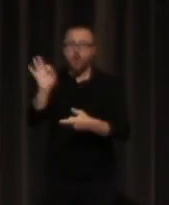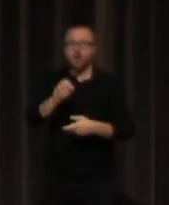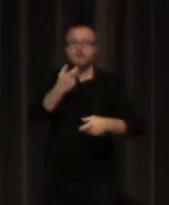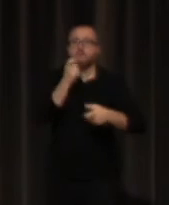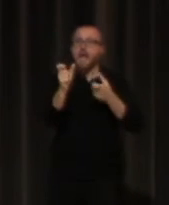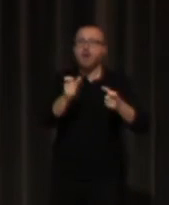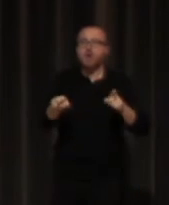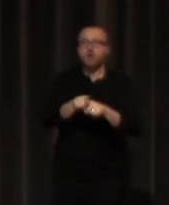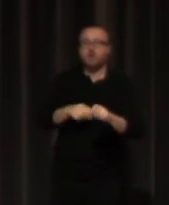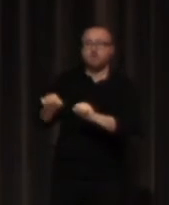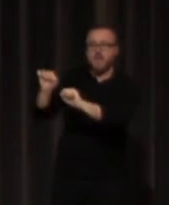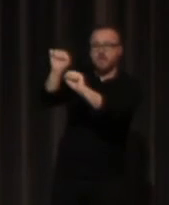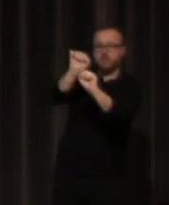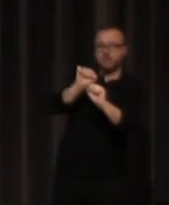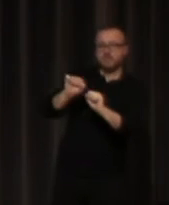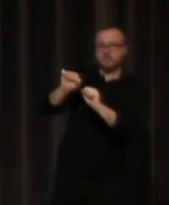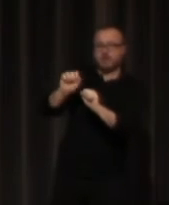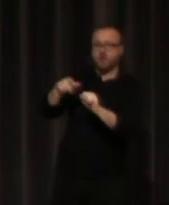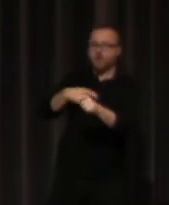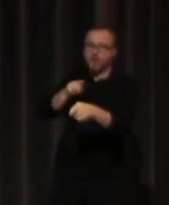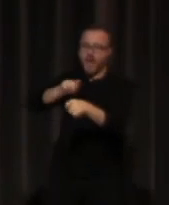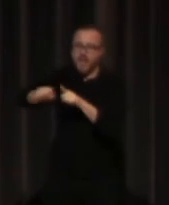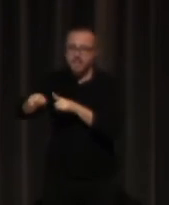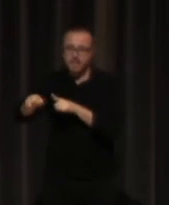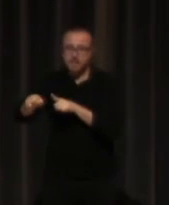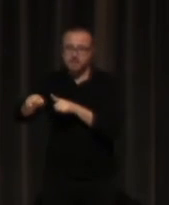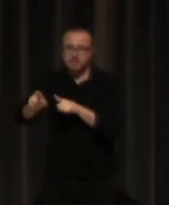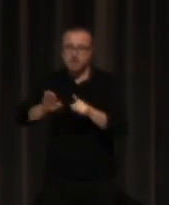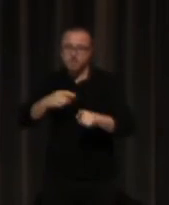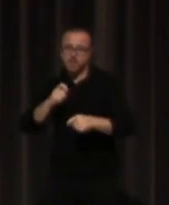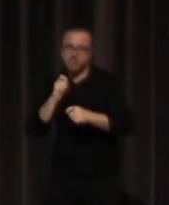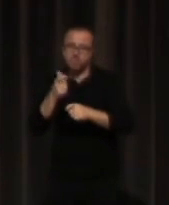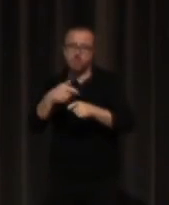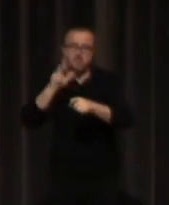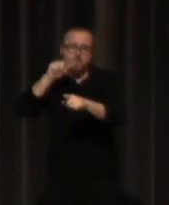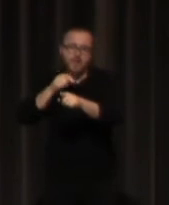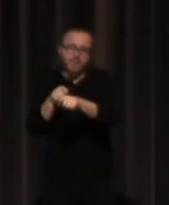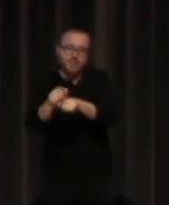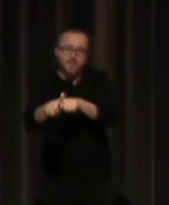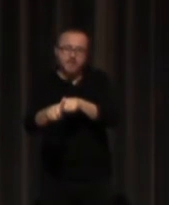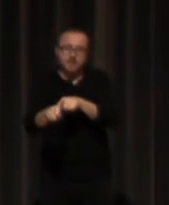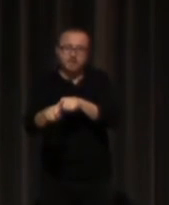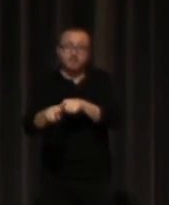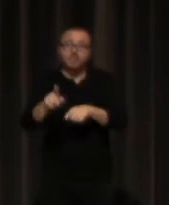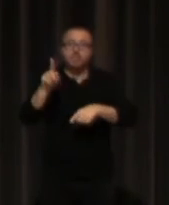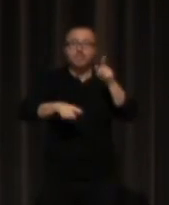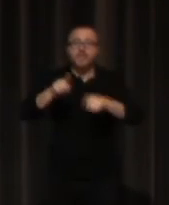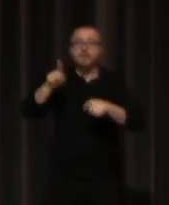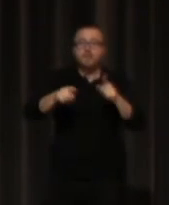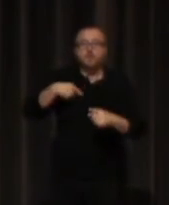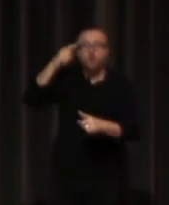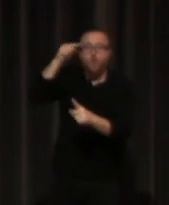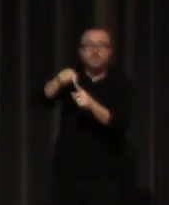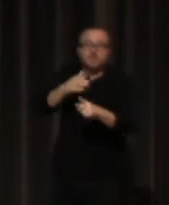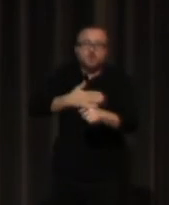ens protegeixen, poden ser ofensiva, poden ferir i molt, poden adquirir qualsevol tonalitat,